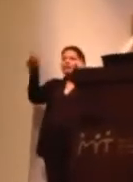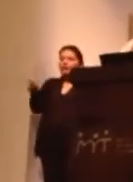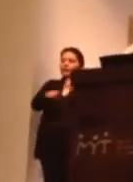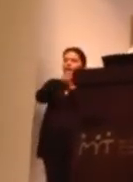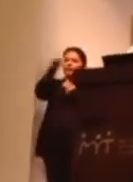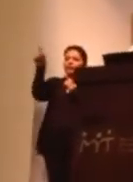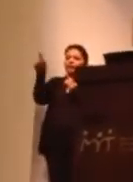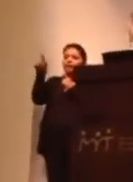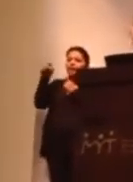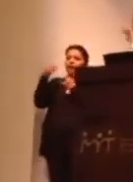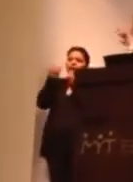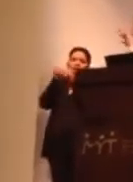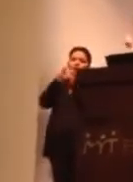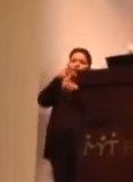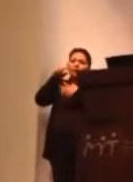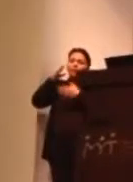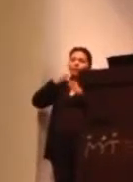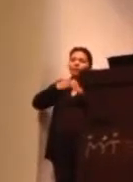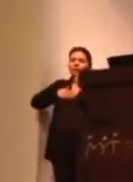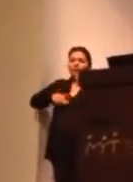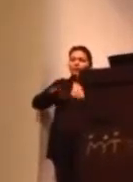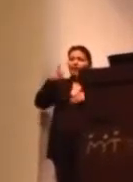mensajes de 2 horas, imagínense.